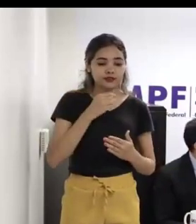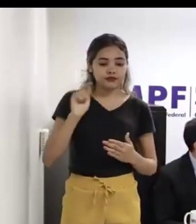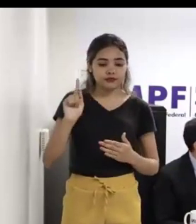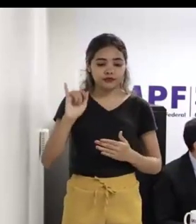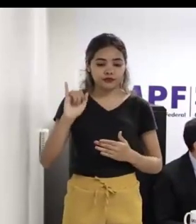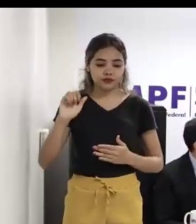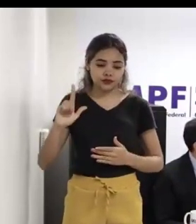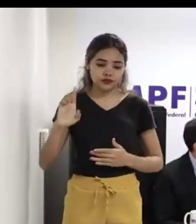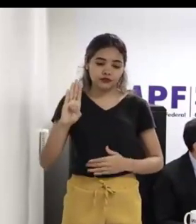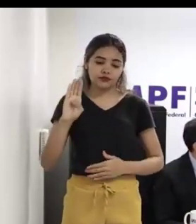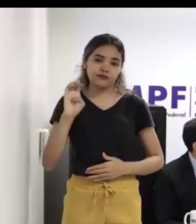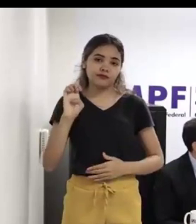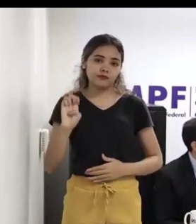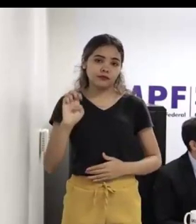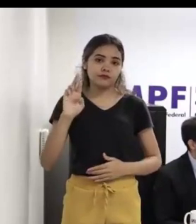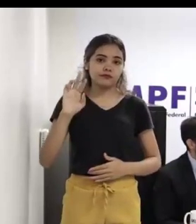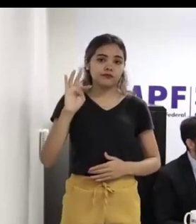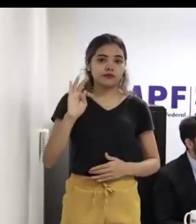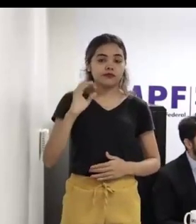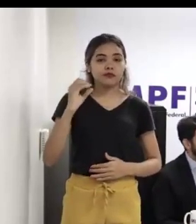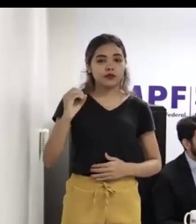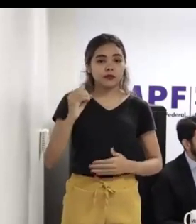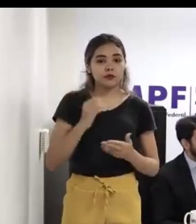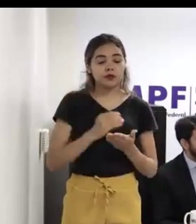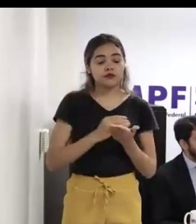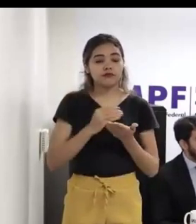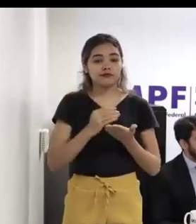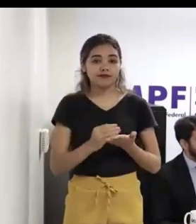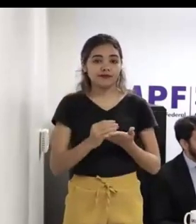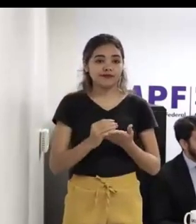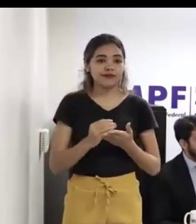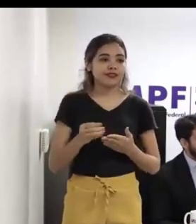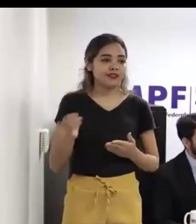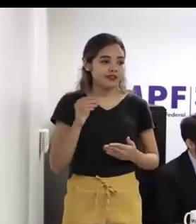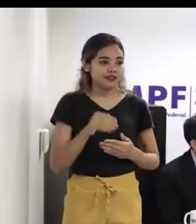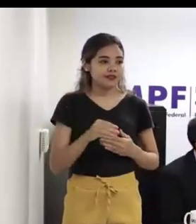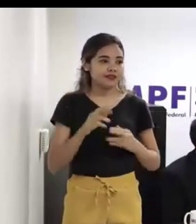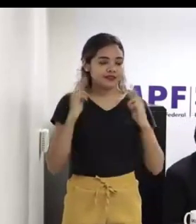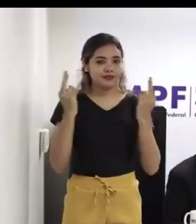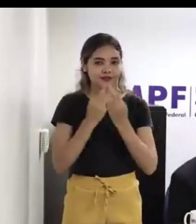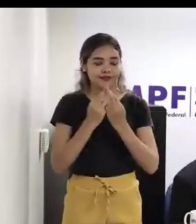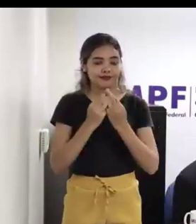reflexão de avanço nas pautas de trocas de experiência um bom evento a todos muito obrigado